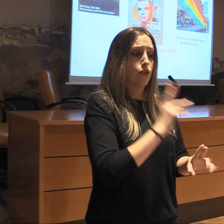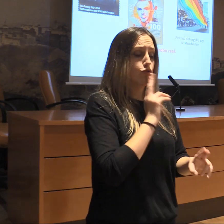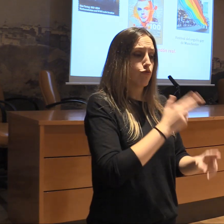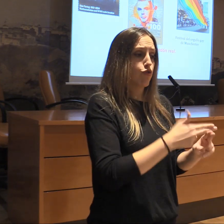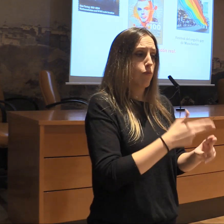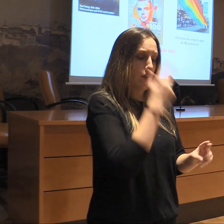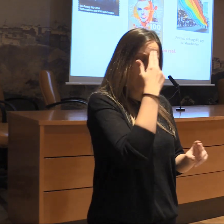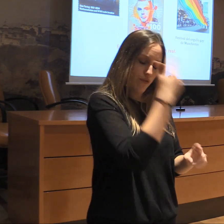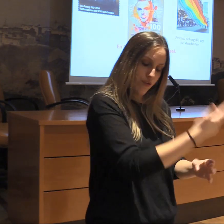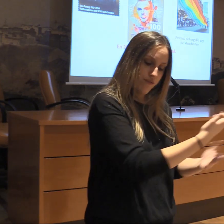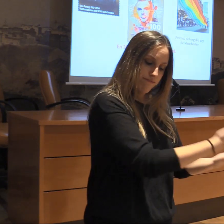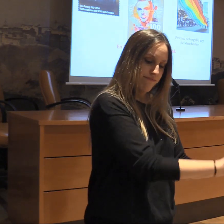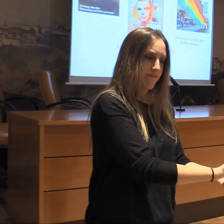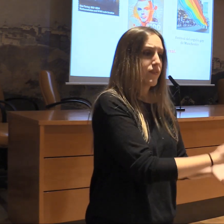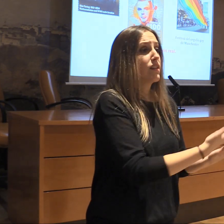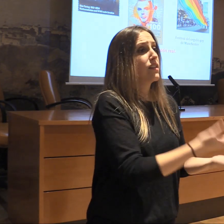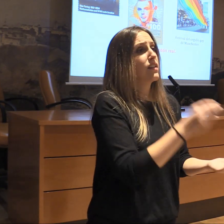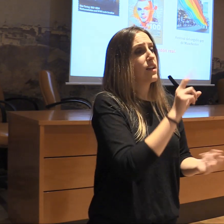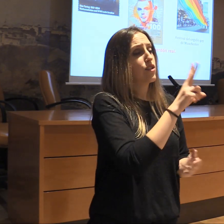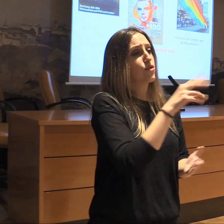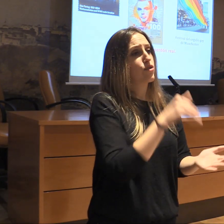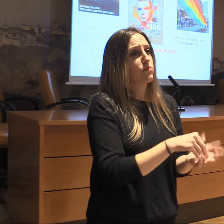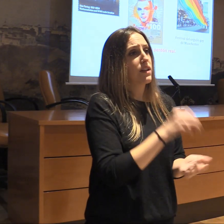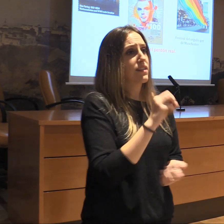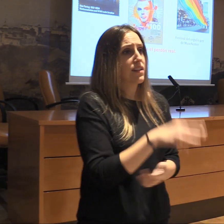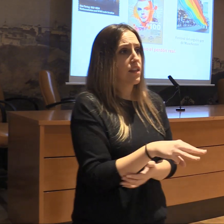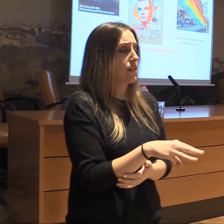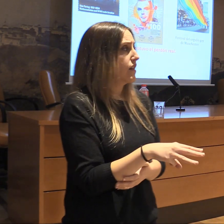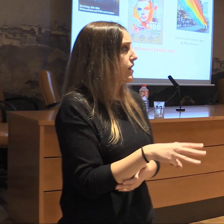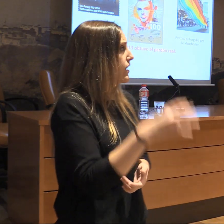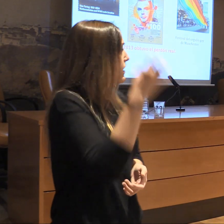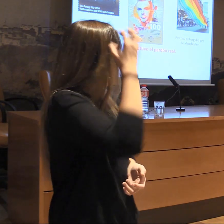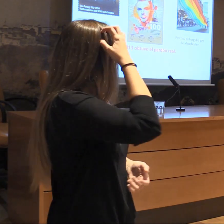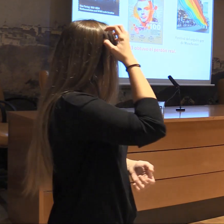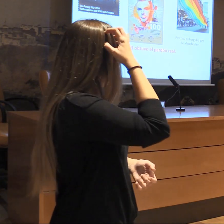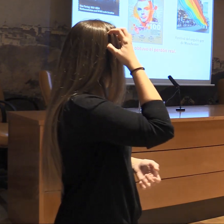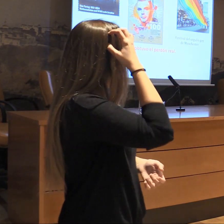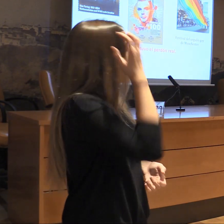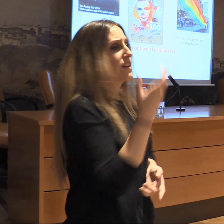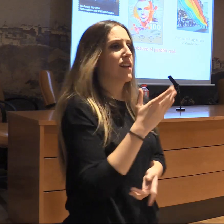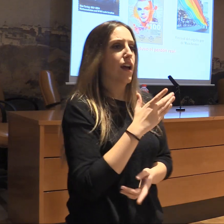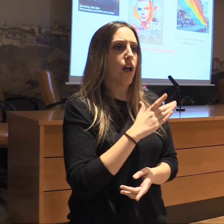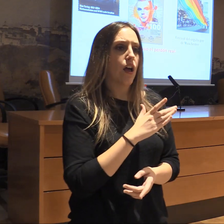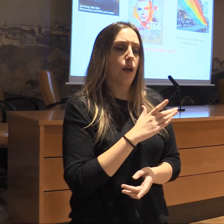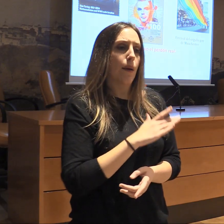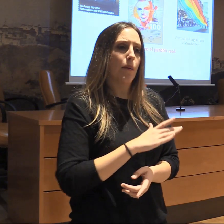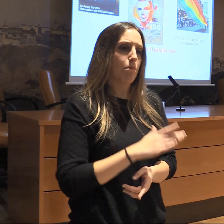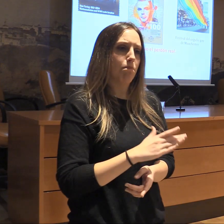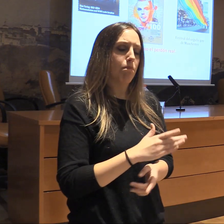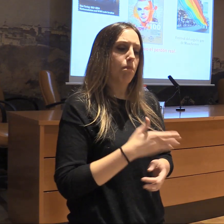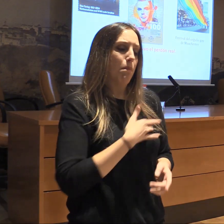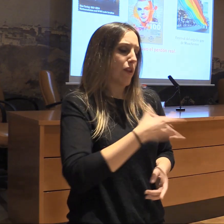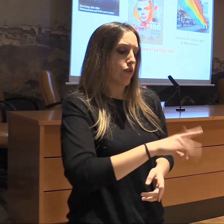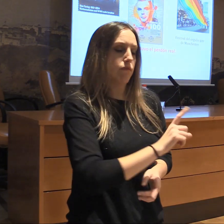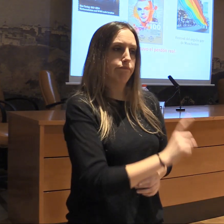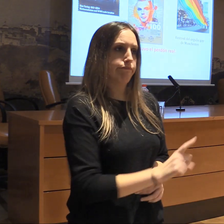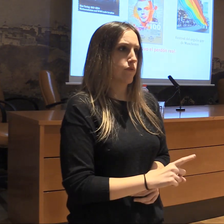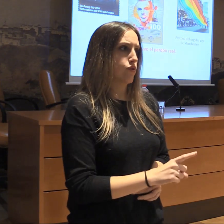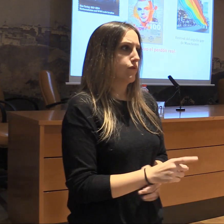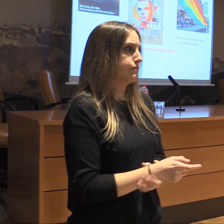el 2013 la reina lo perdonó, o sea, consideró que la condena que le habían hecho pues parece que no fue particularmente